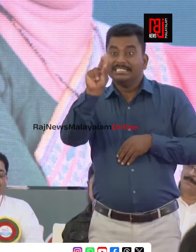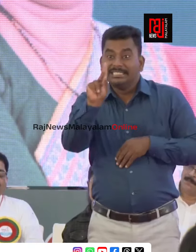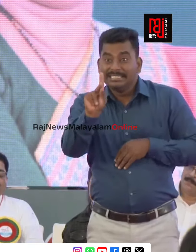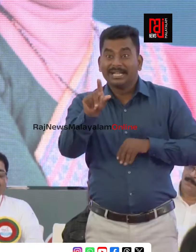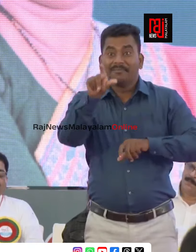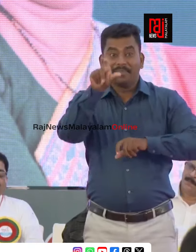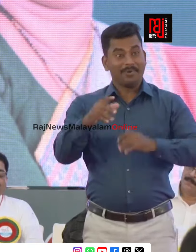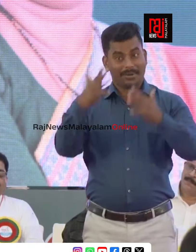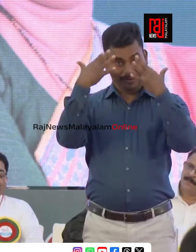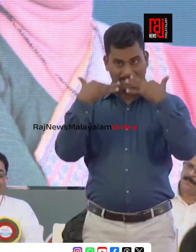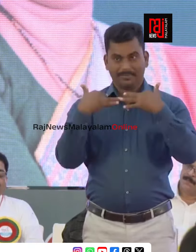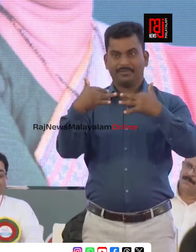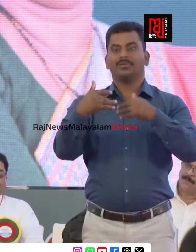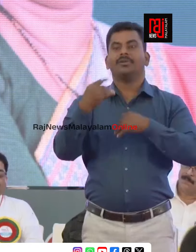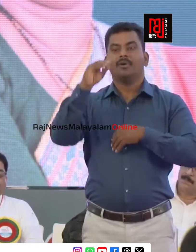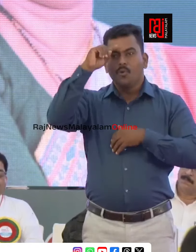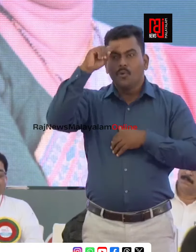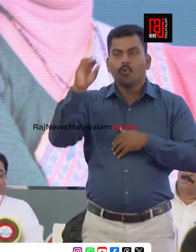അഭിപ്രായങ്ങൾ